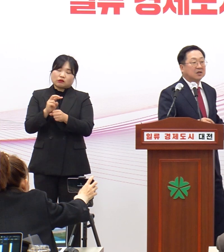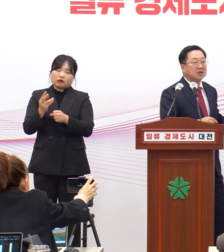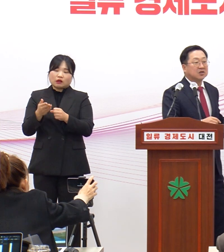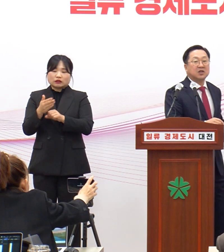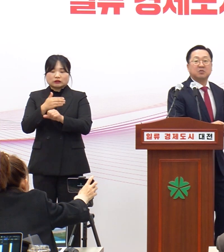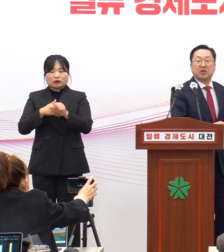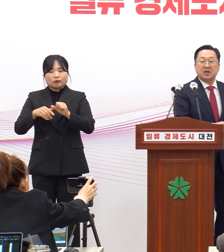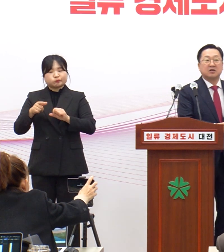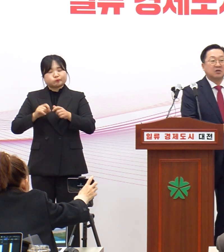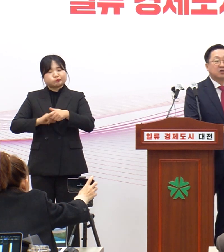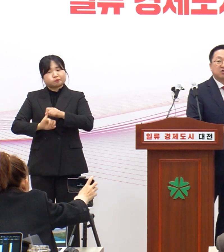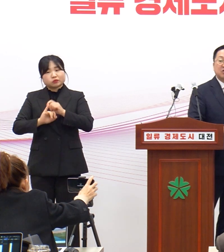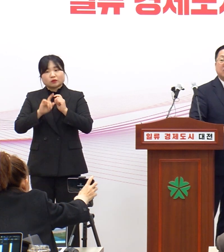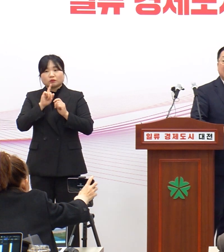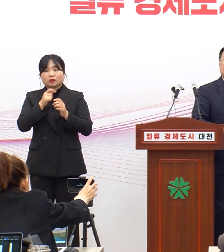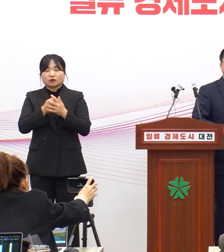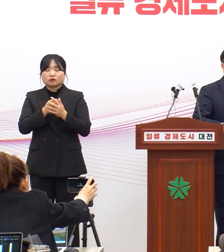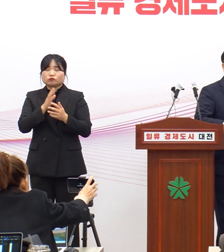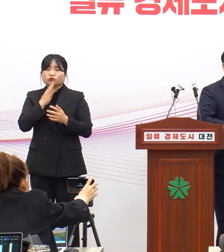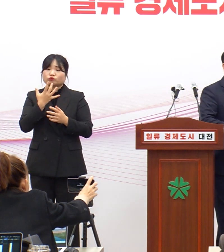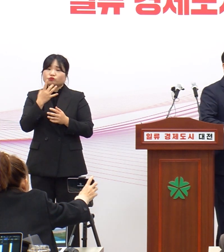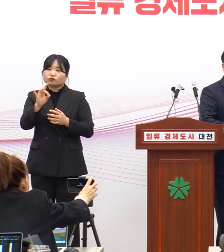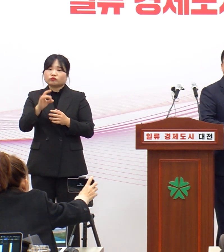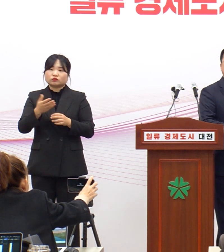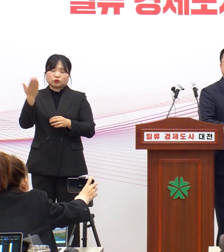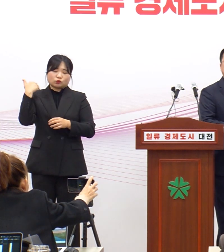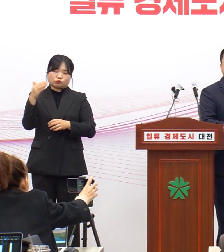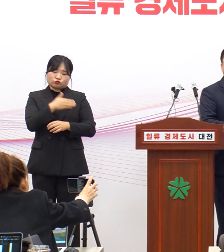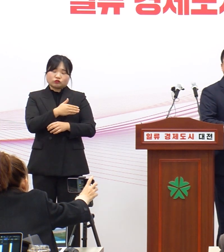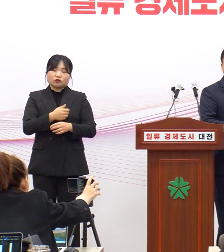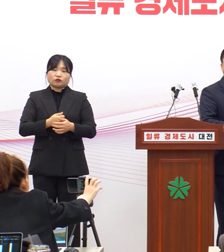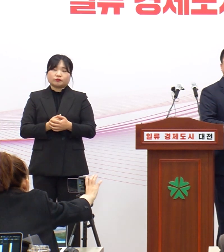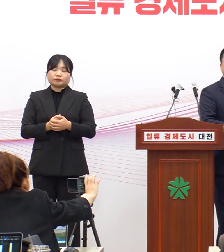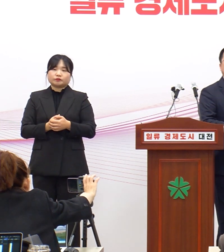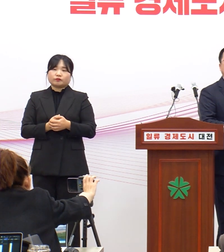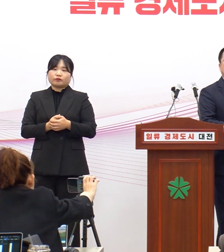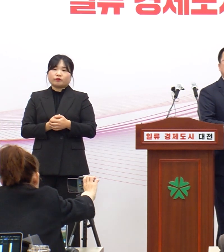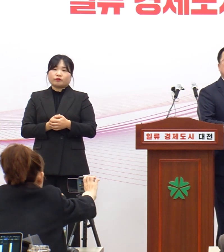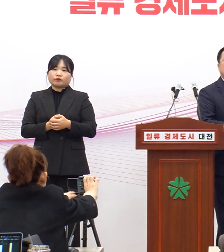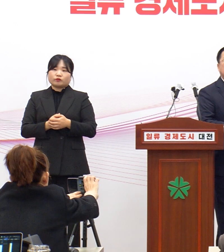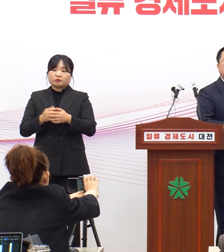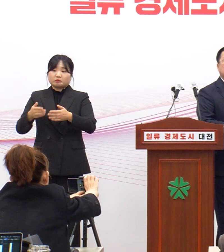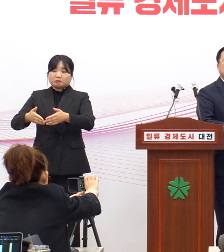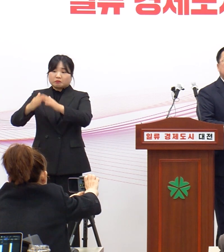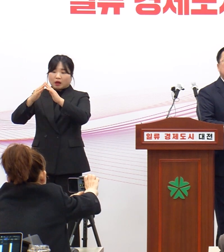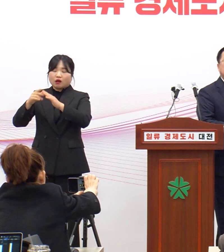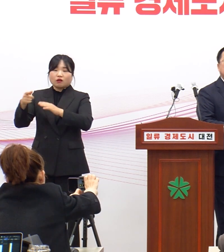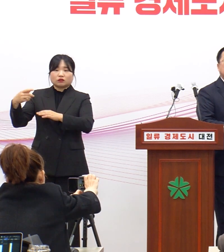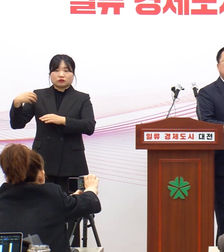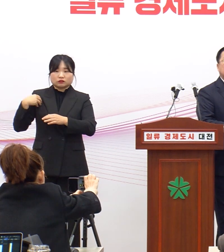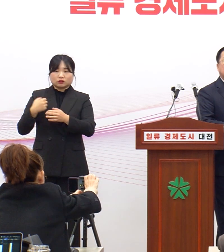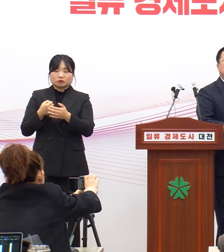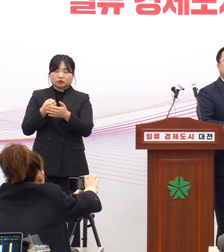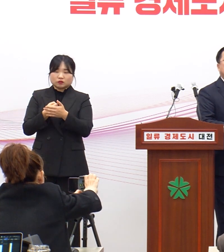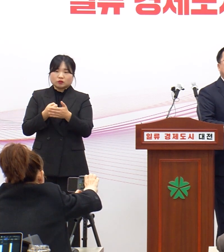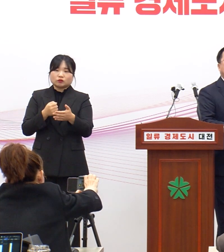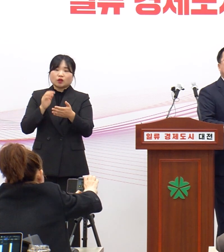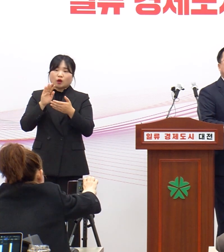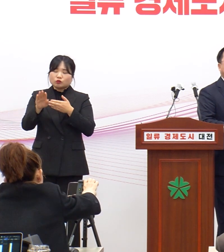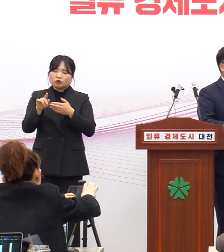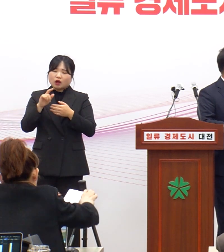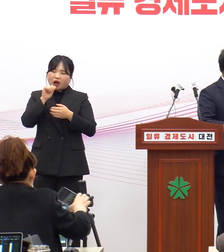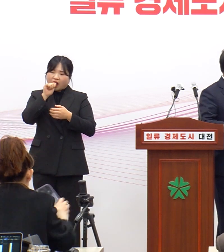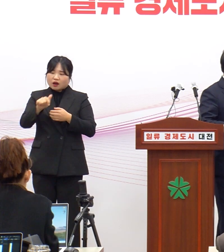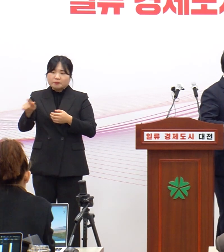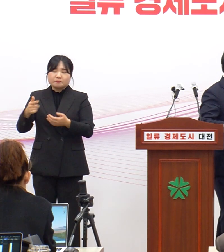일단 전에부터 해서 이제 준공한 건 지금 그 사장이 했기 때문에 그래서 앞으로는 절대